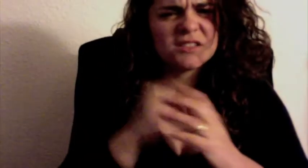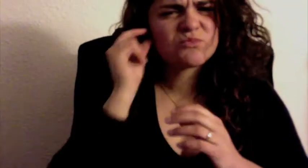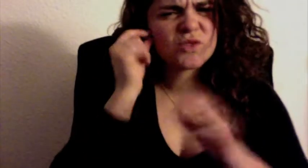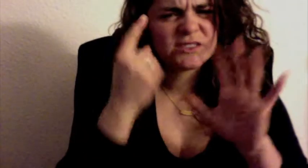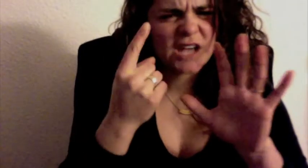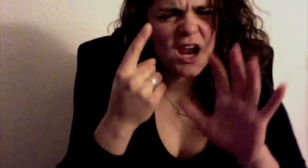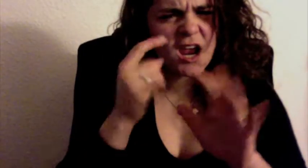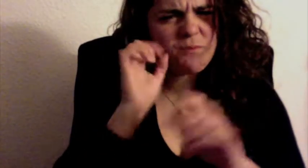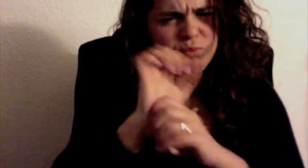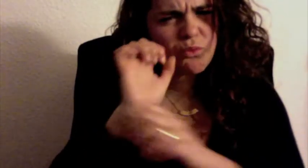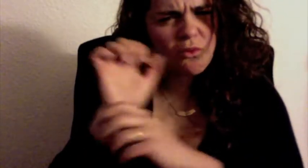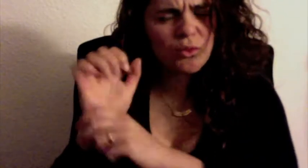australopitecos.